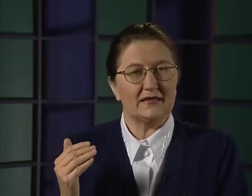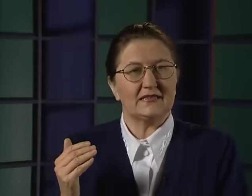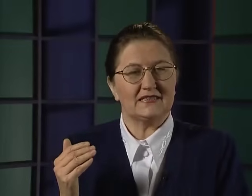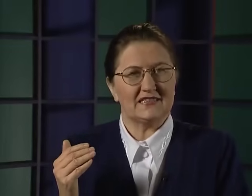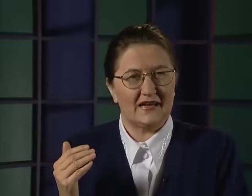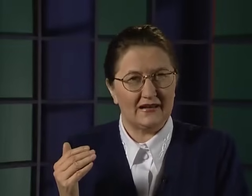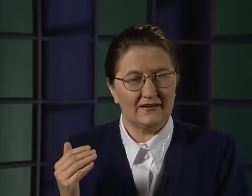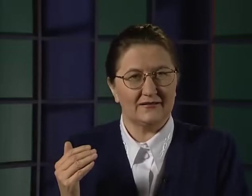«ЗА»,